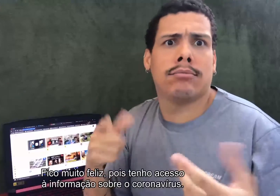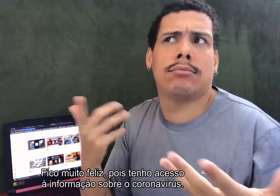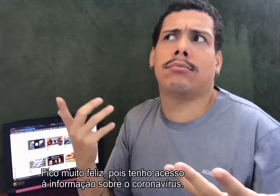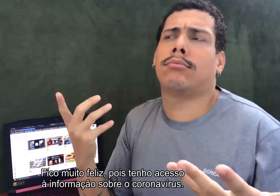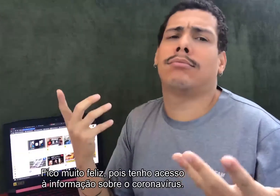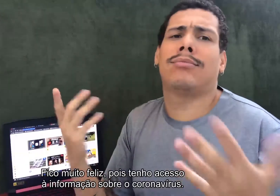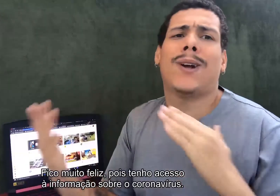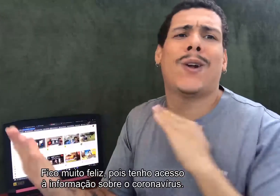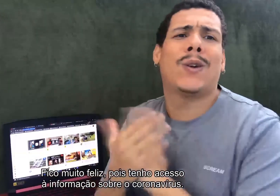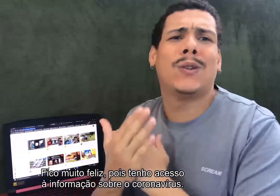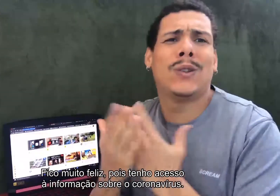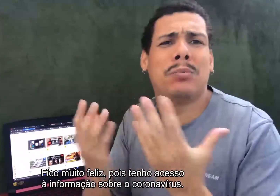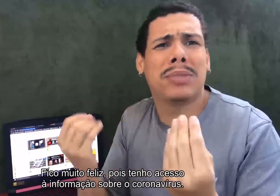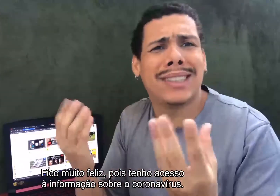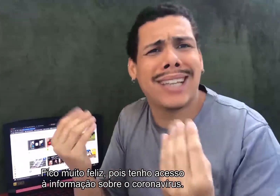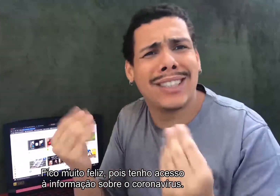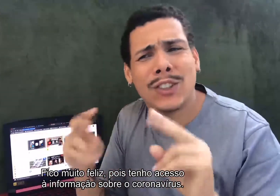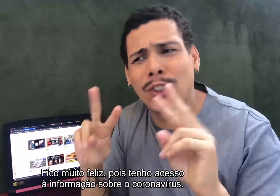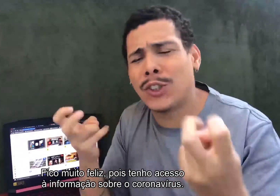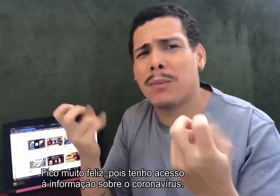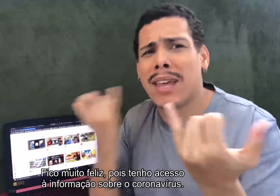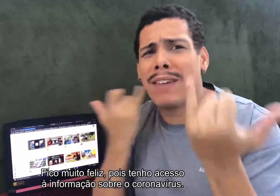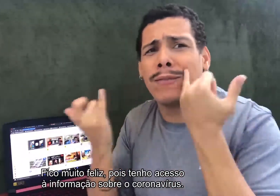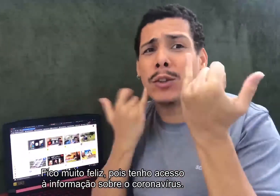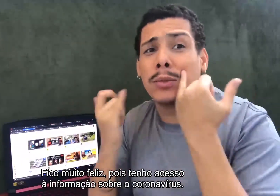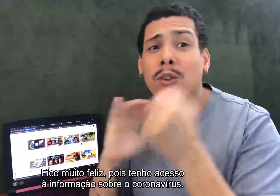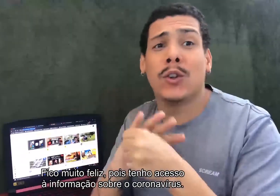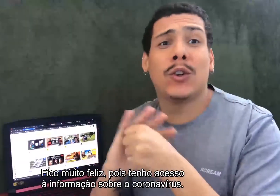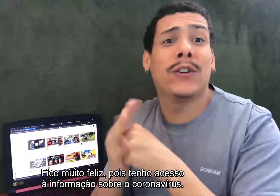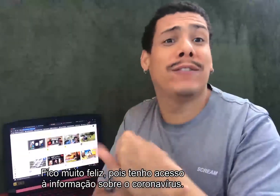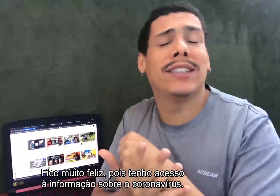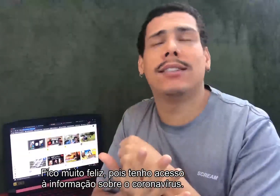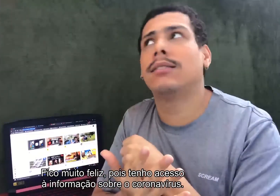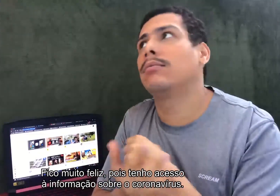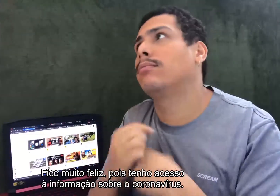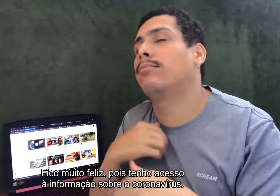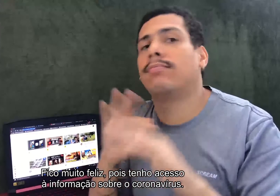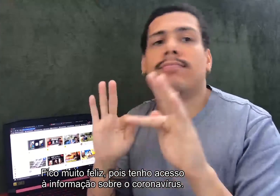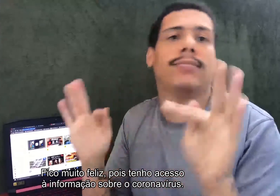Fico muito feliz, pois tenho acesso a informações sobre o coronavírus.